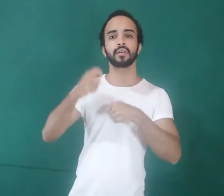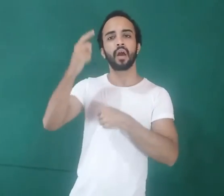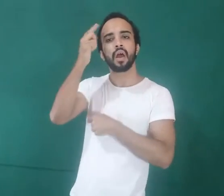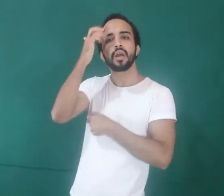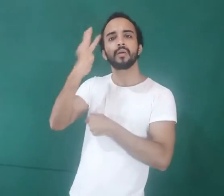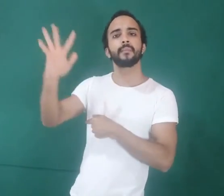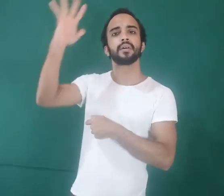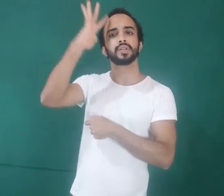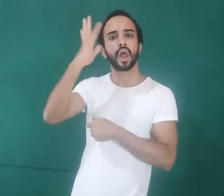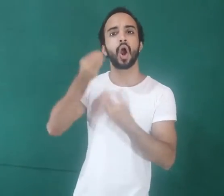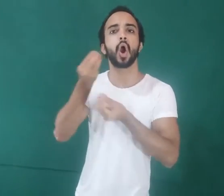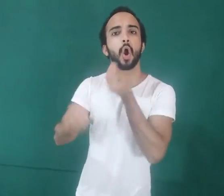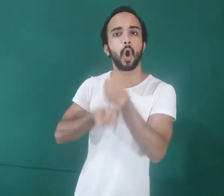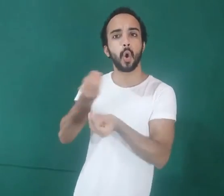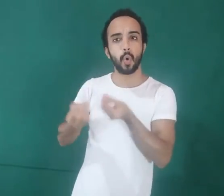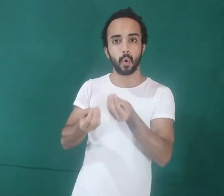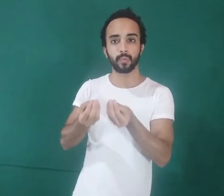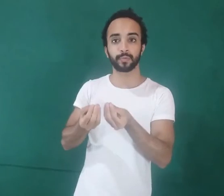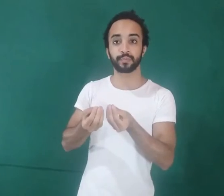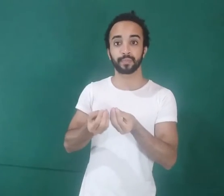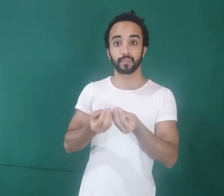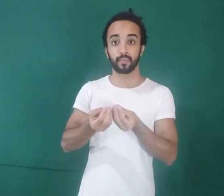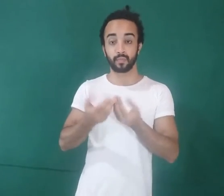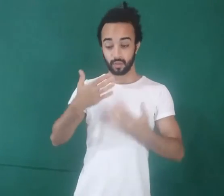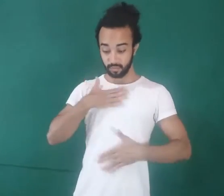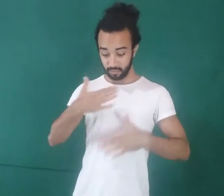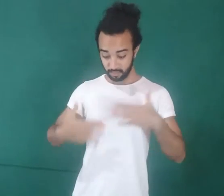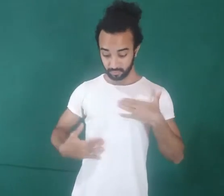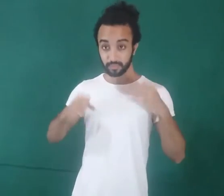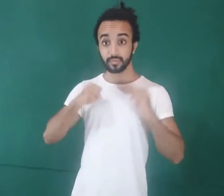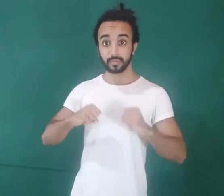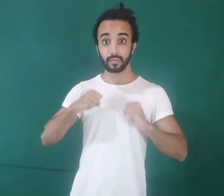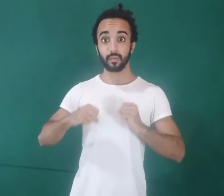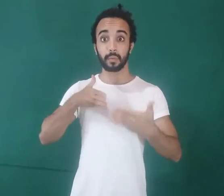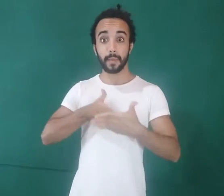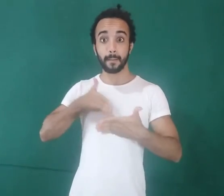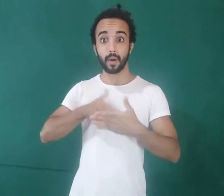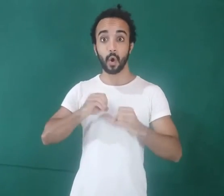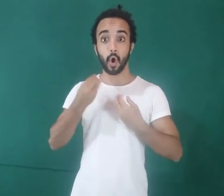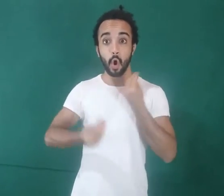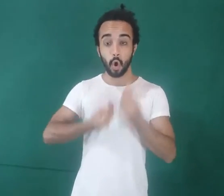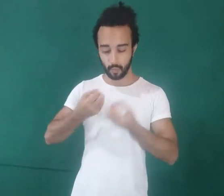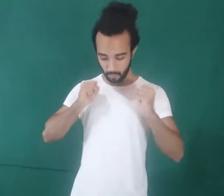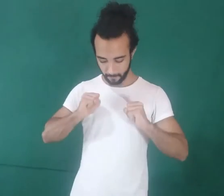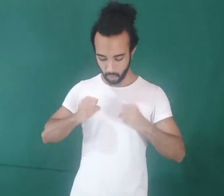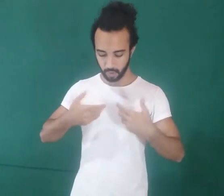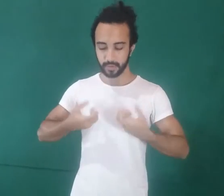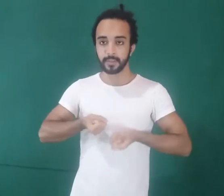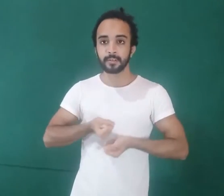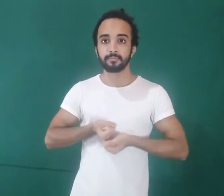de pé pode virar um coco e como esse coco pode ser batido, tocado e transmitido mundo